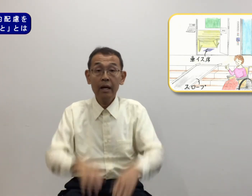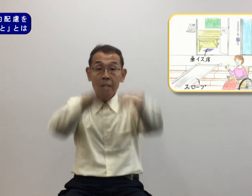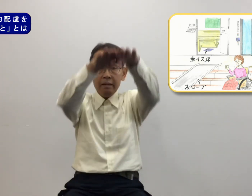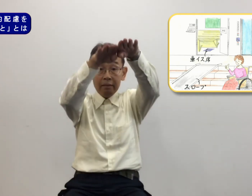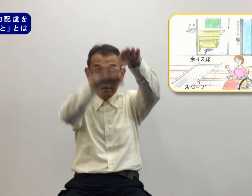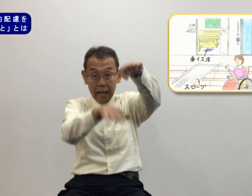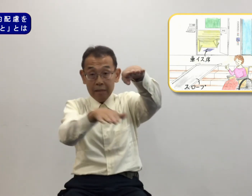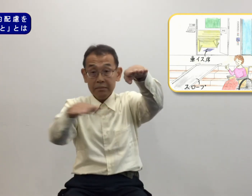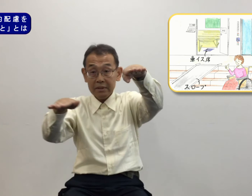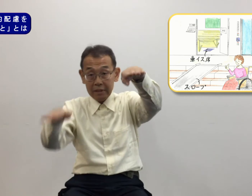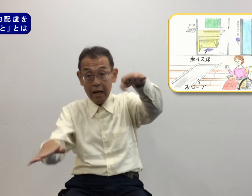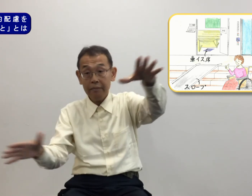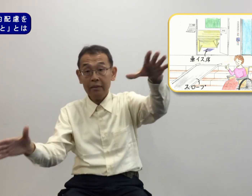段差をなくしたり